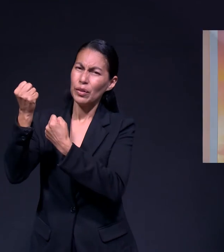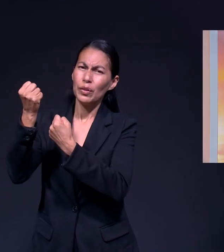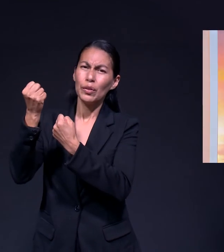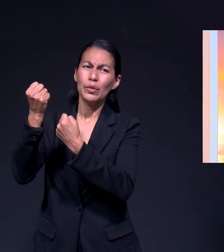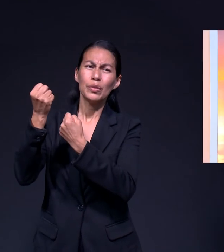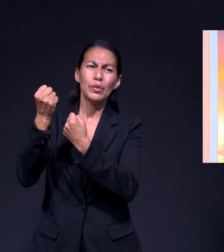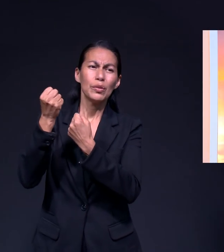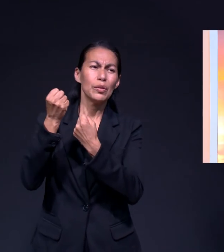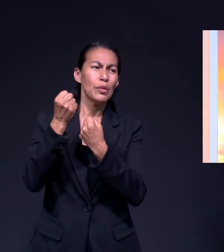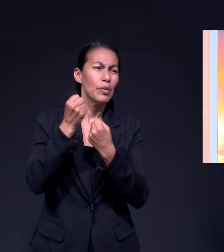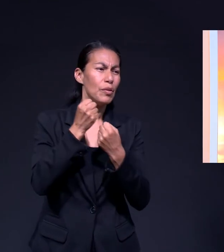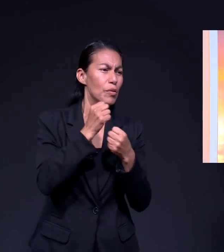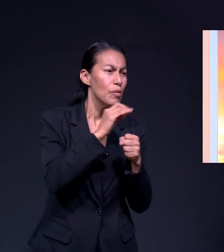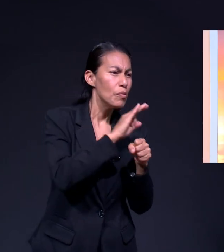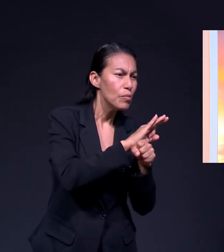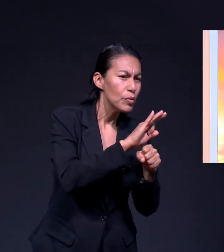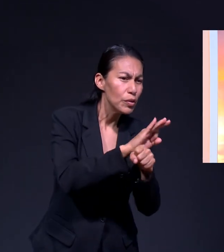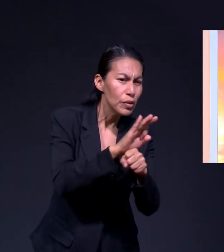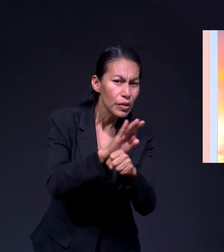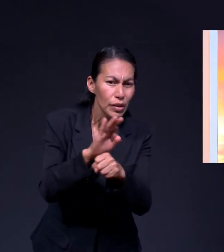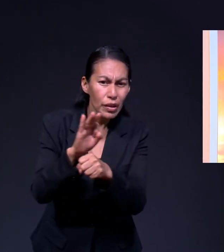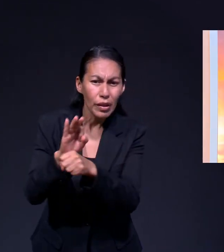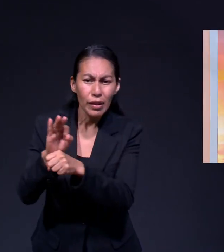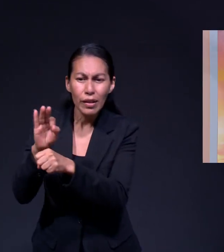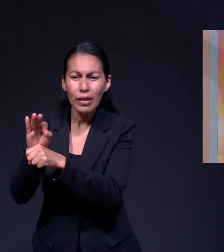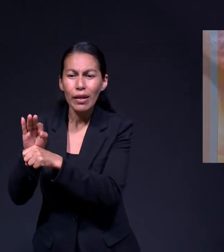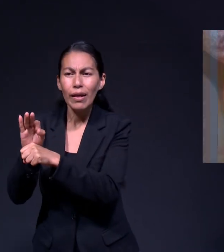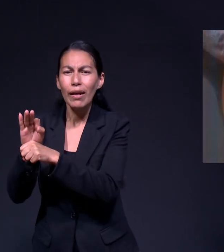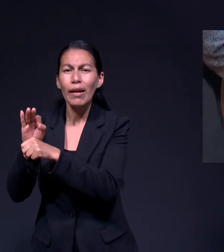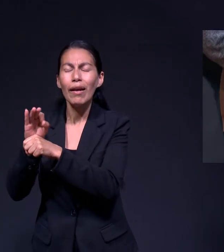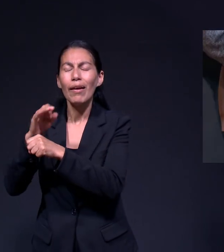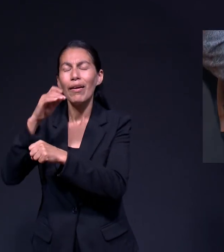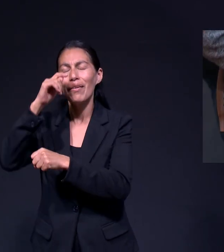esperanza mía castillo mío